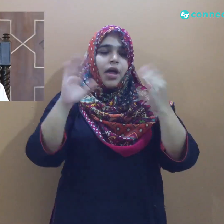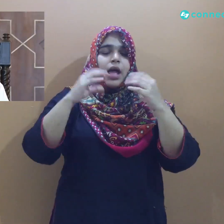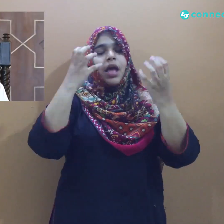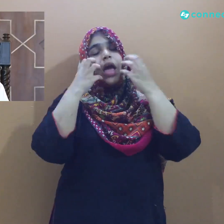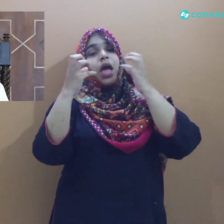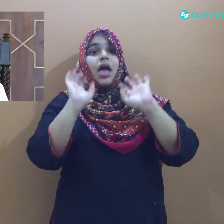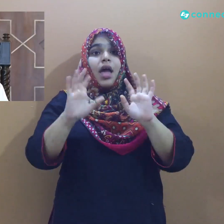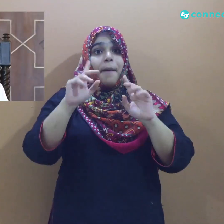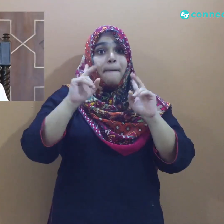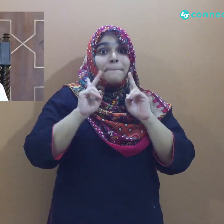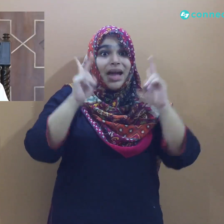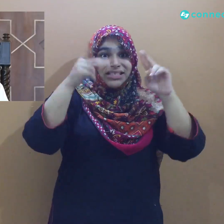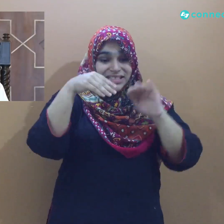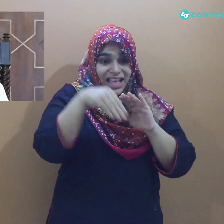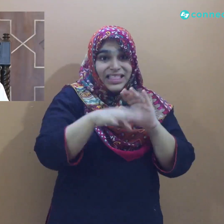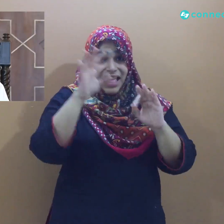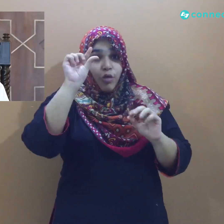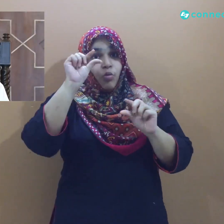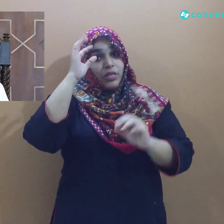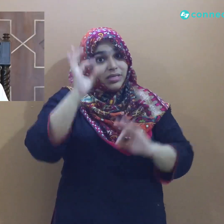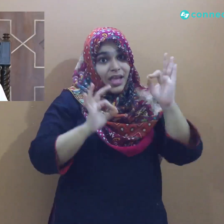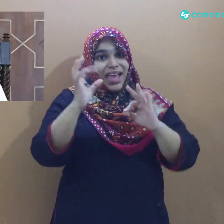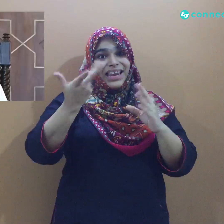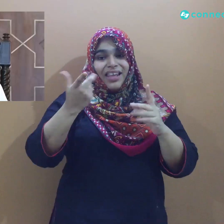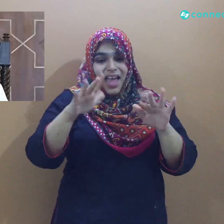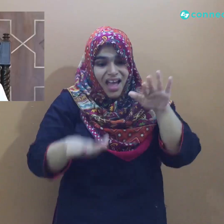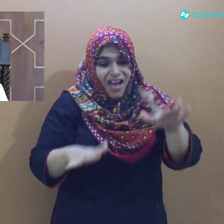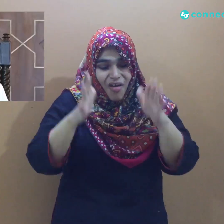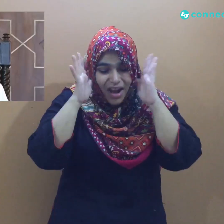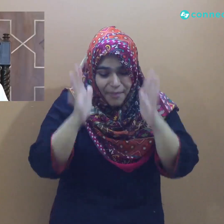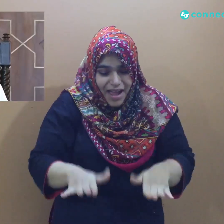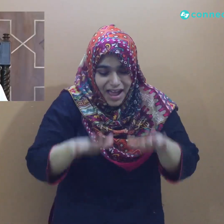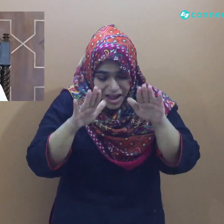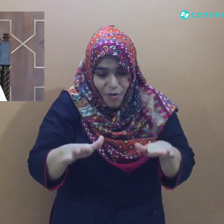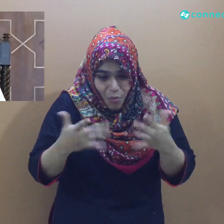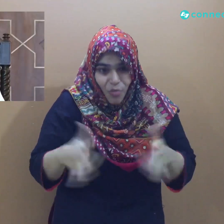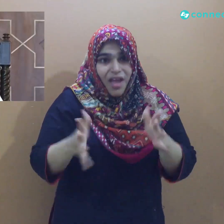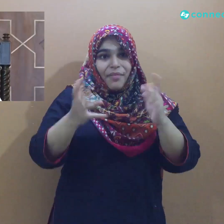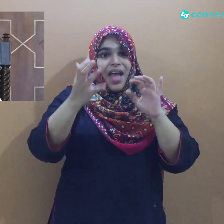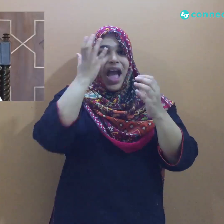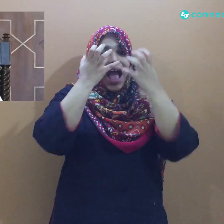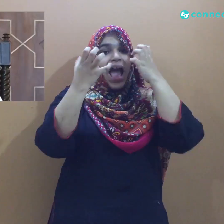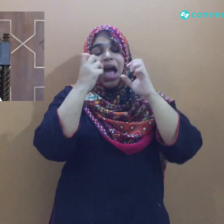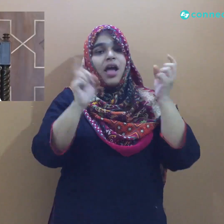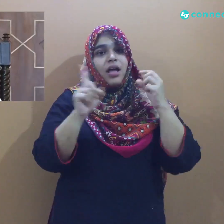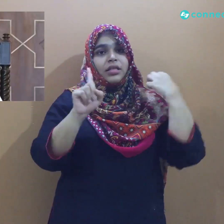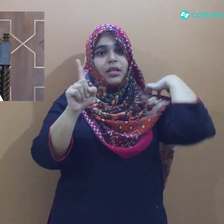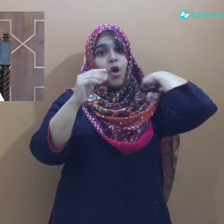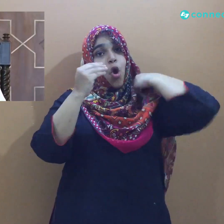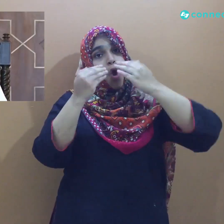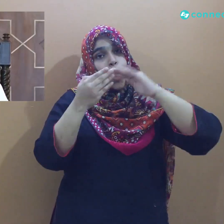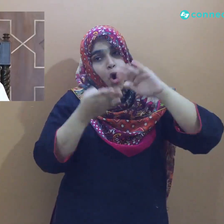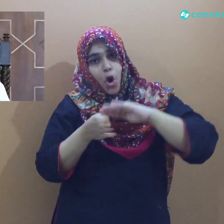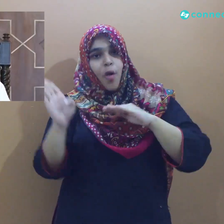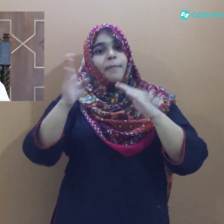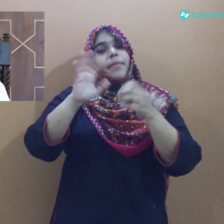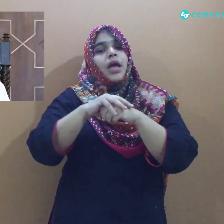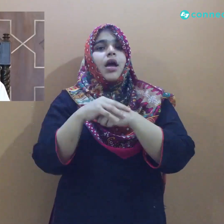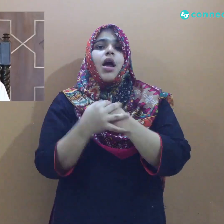کر سکتے ہیں، مگر مسجد کے اندر بھی احتیاط کریں کہ چہرے کو ہاتھ نہ لگائیں، مصافحہ نہ کریں، بغل گیر نہ ہوں، فاصلے سے کھڑے